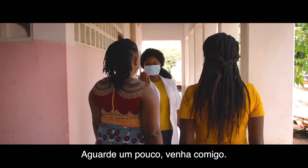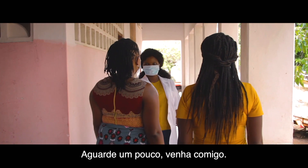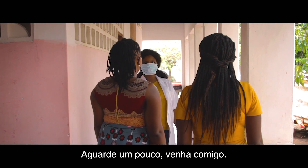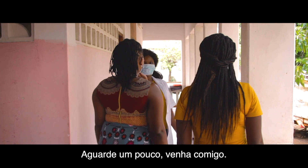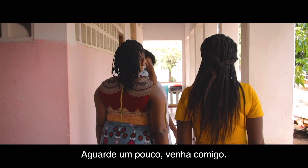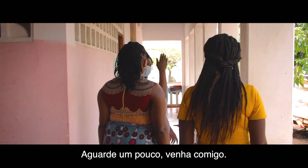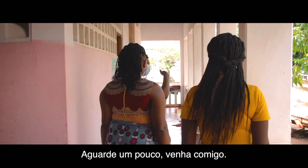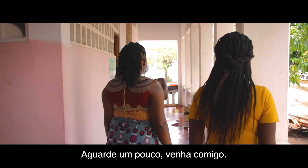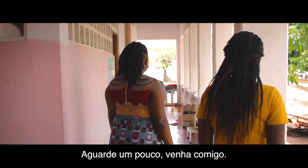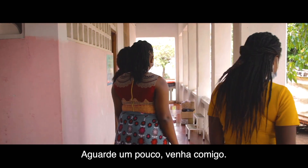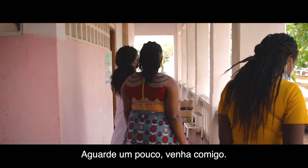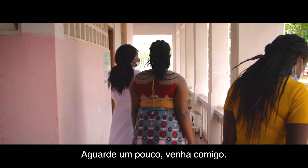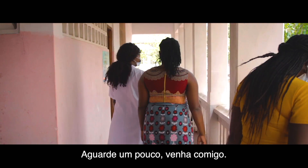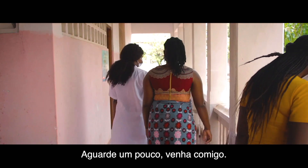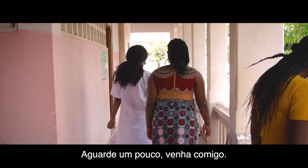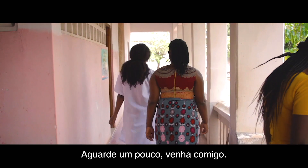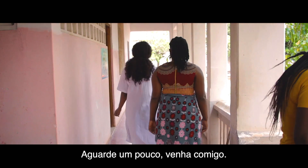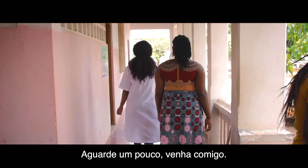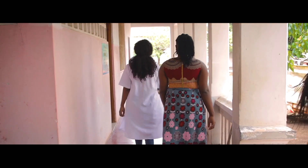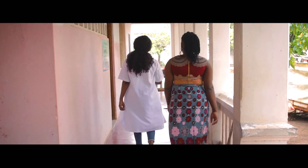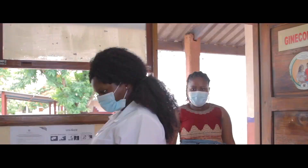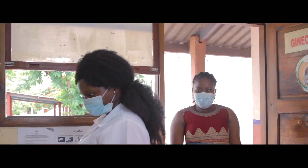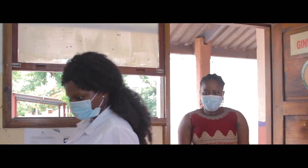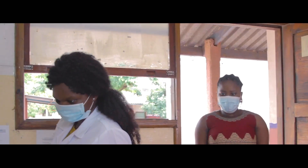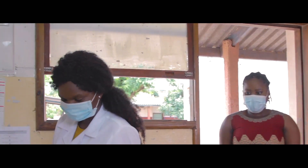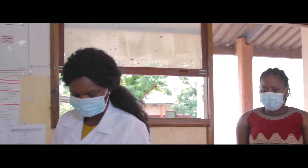Aguarde um pouco, venha comigo.